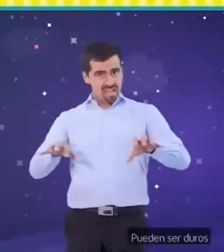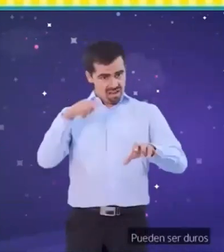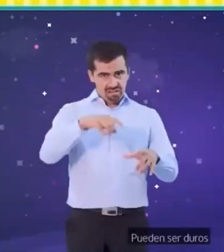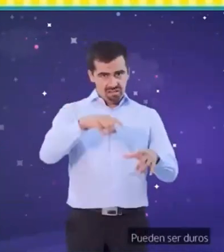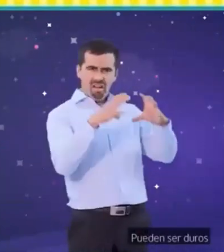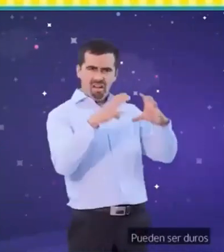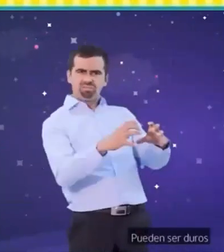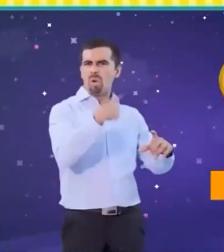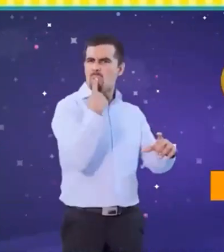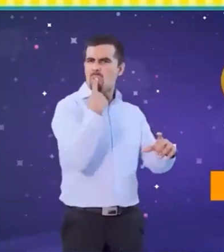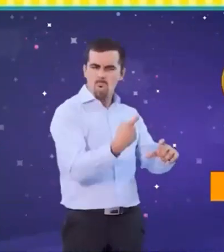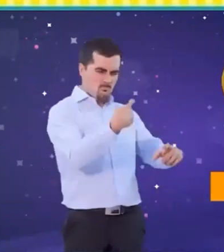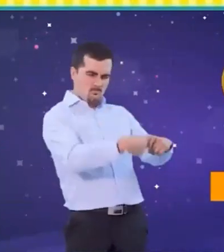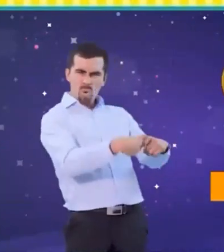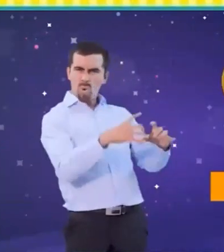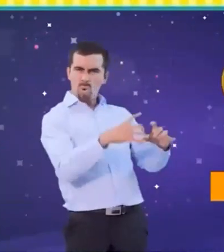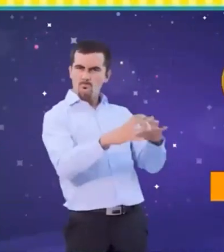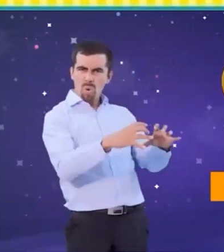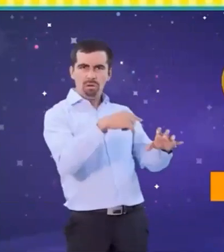Pueden ser duros